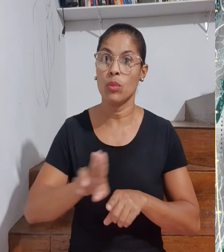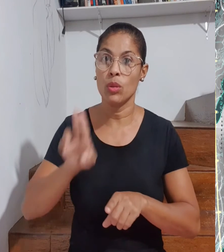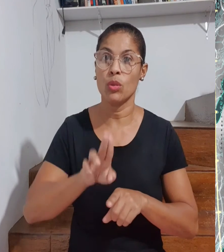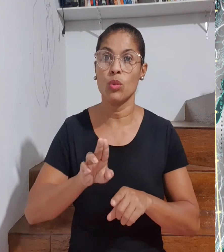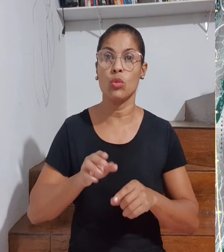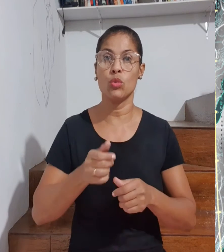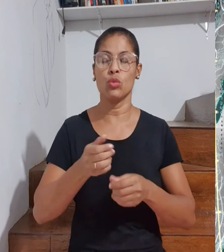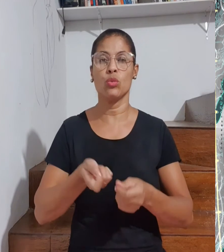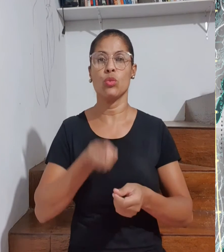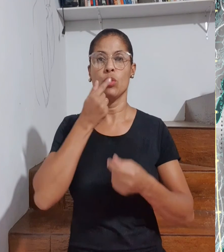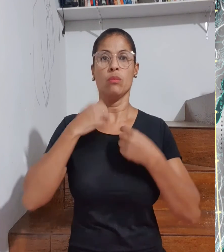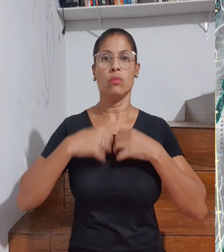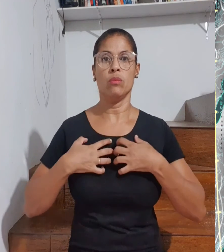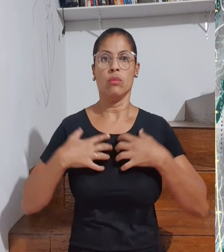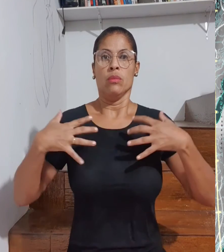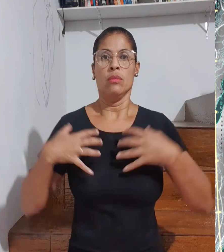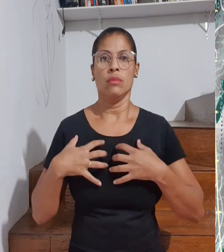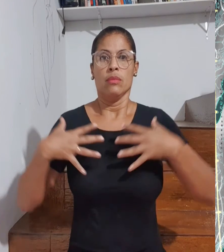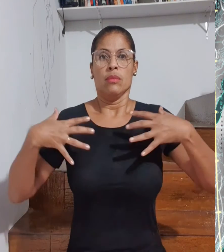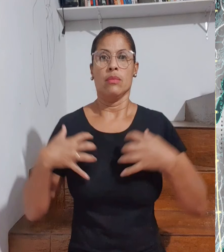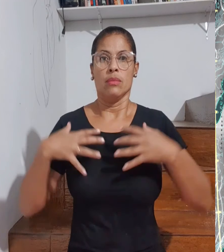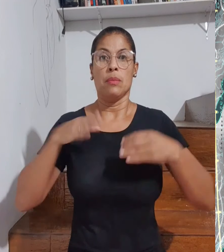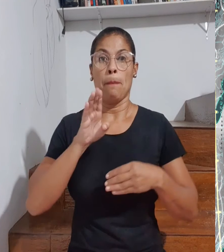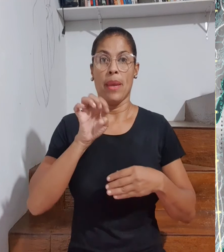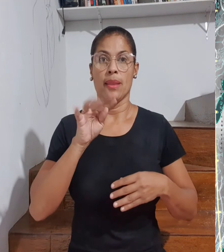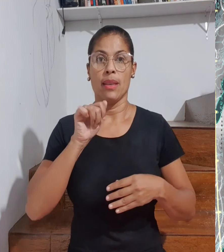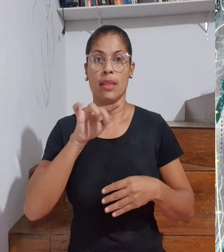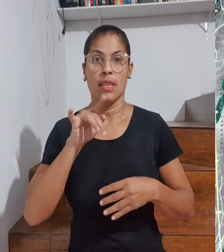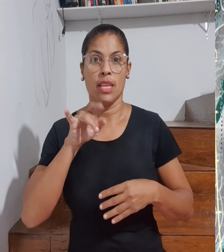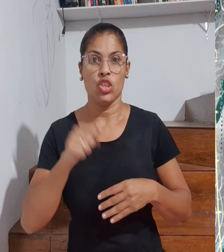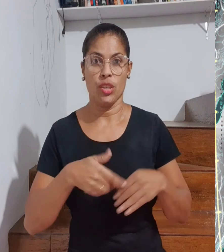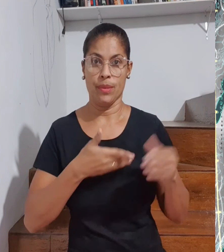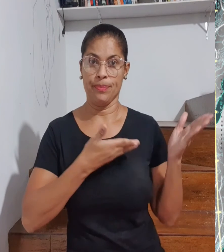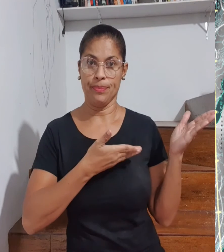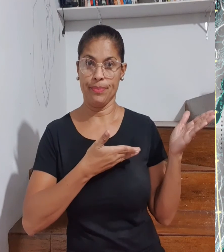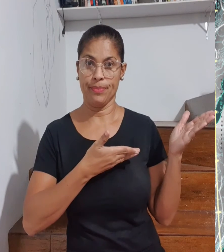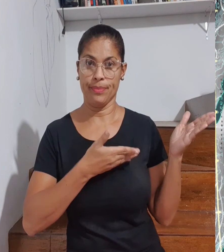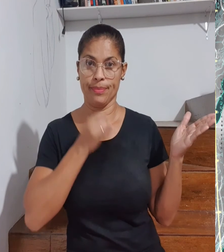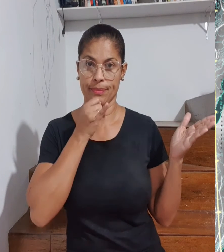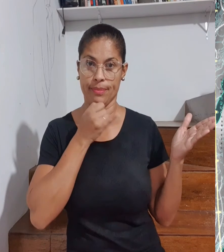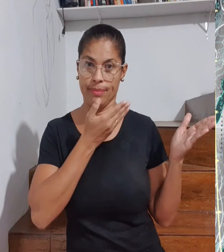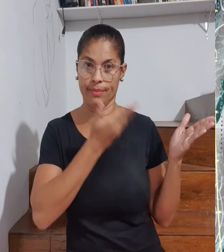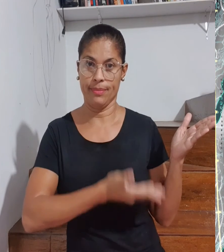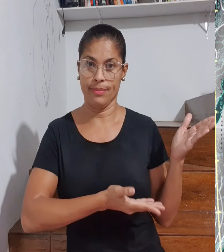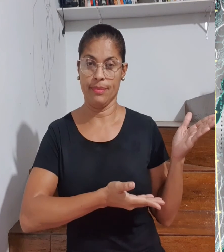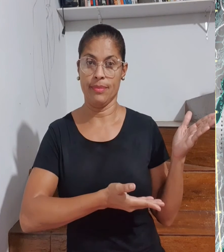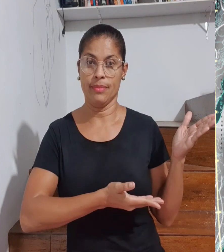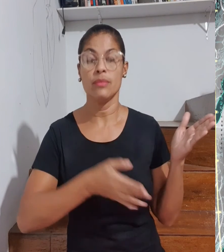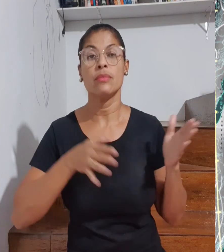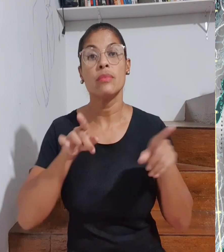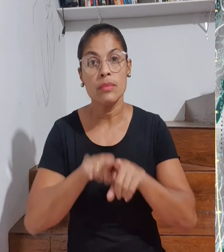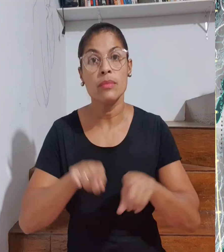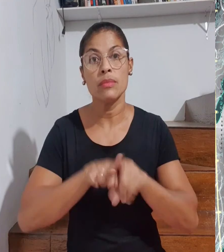de drogas broncodilatadores beta-adrenérgicas, como o formoterol, o fenoterol e